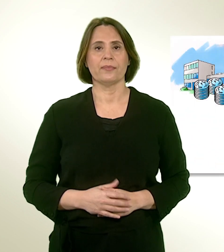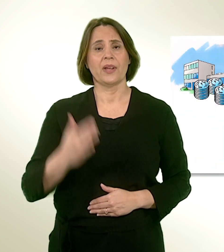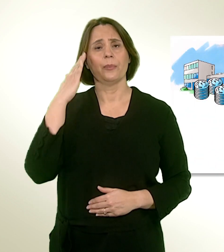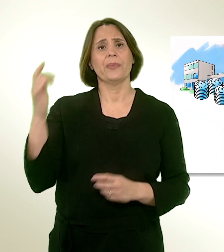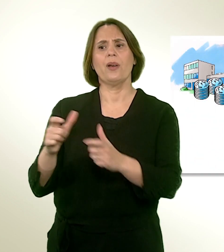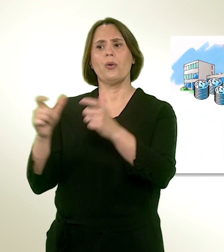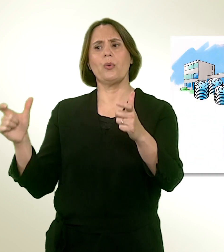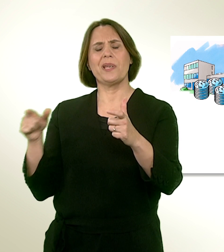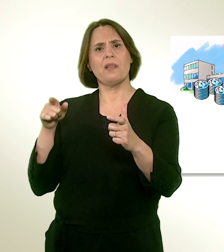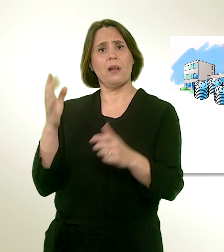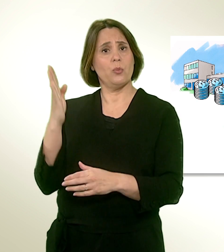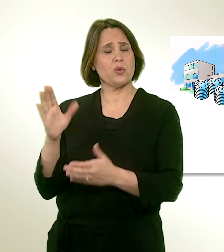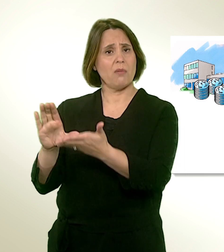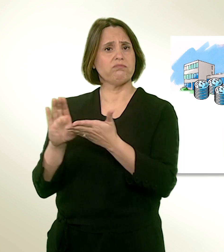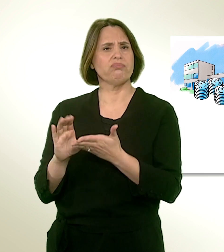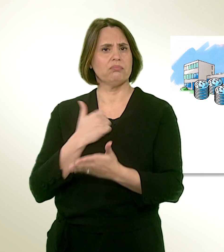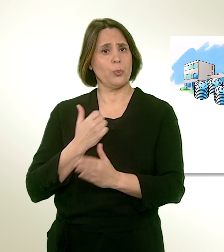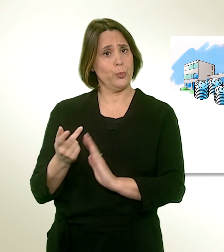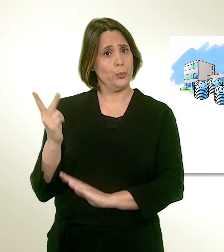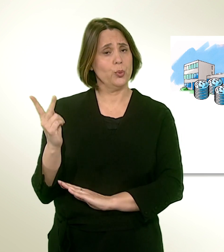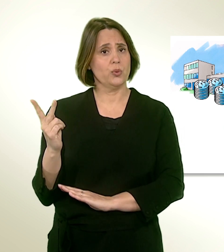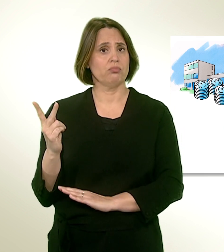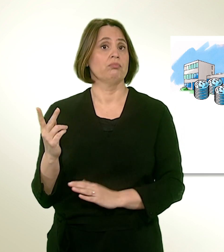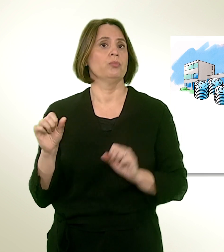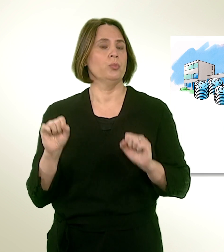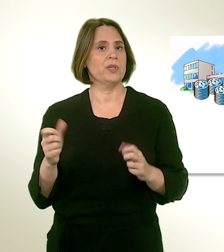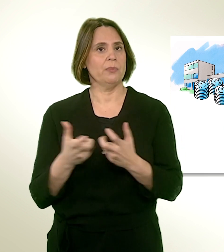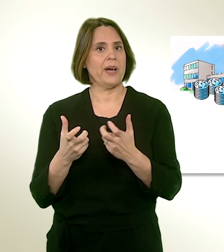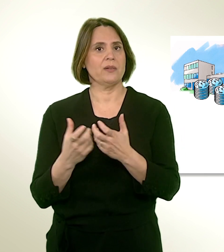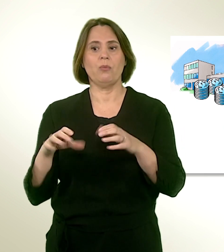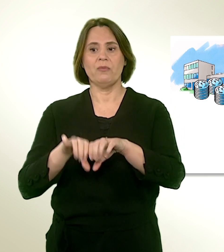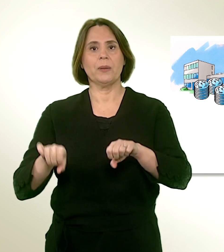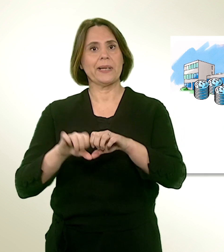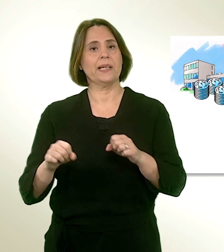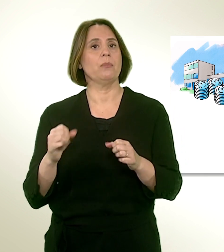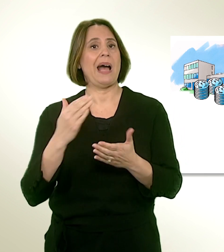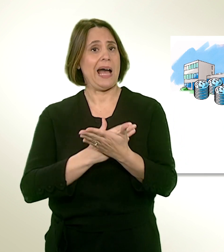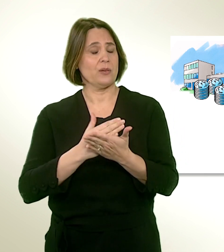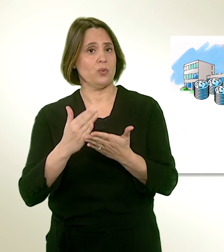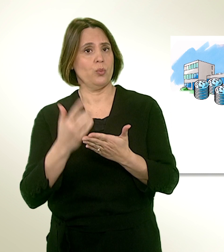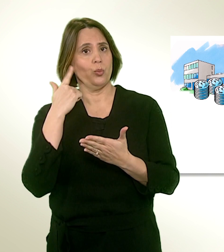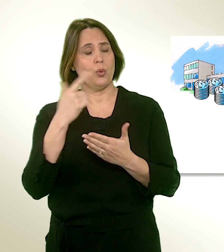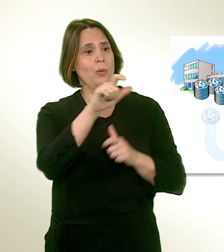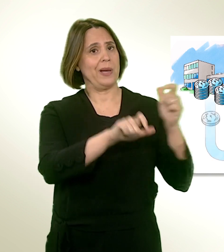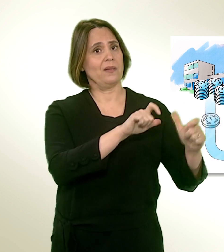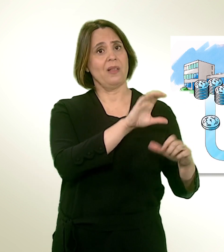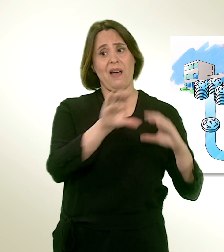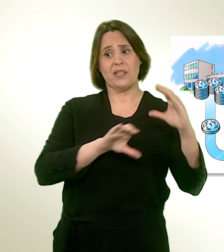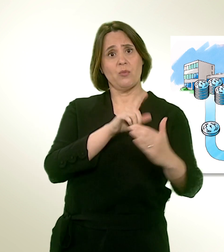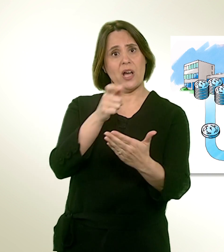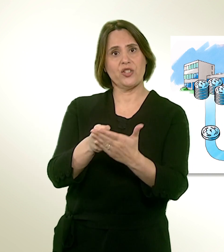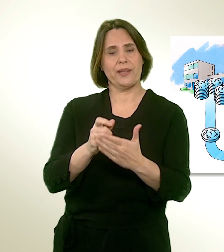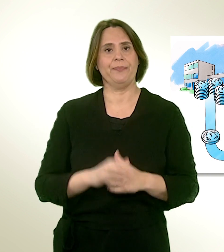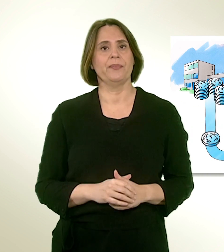Si une entreprise a besoin de plus de fonds propres, elle peut par exemple émettre des actions et les vendre à des investisseurs. La